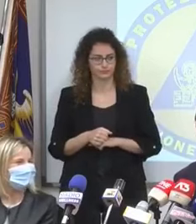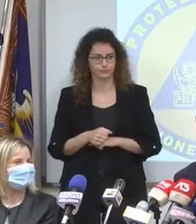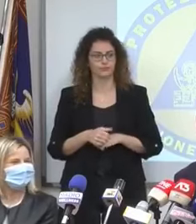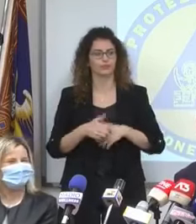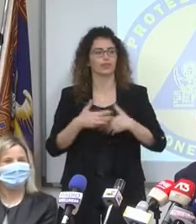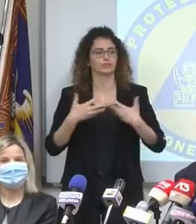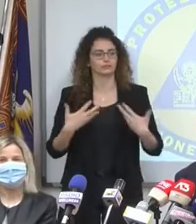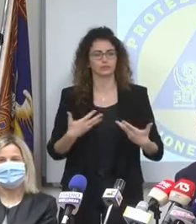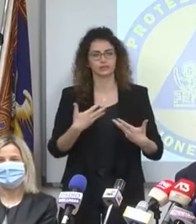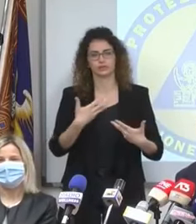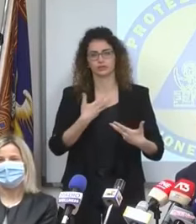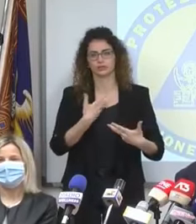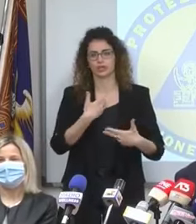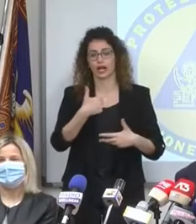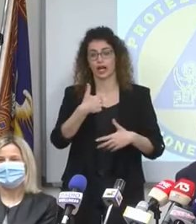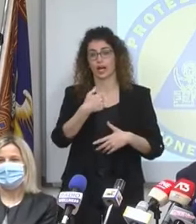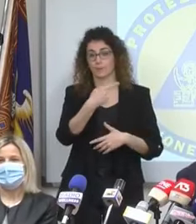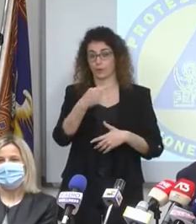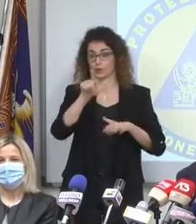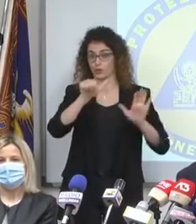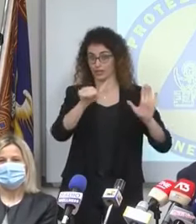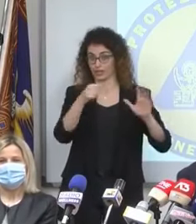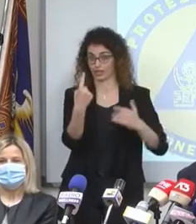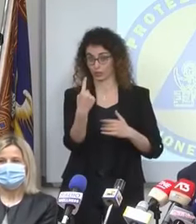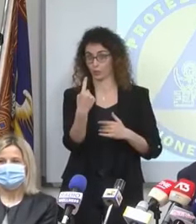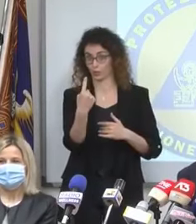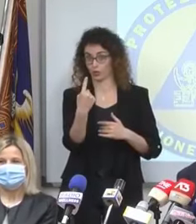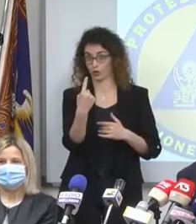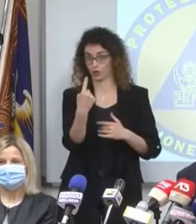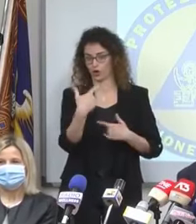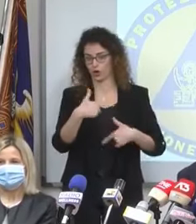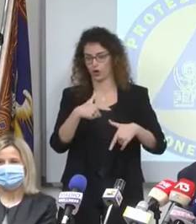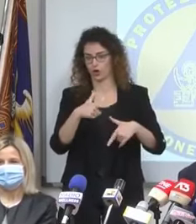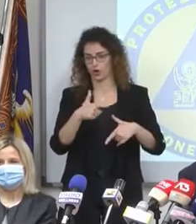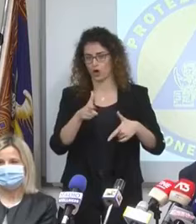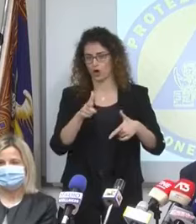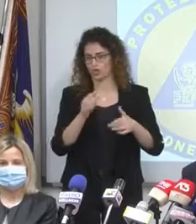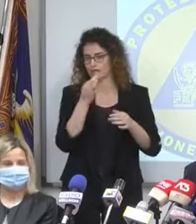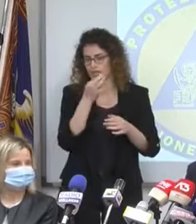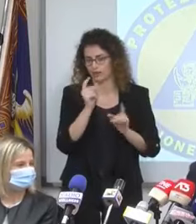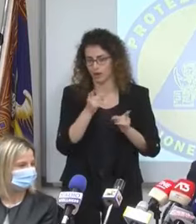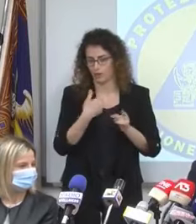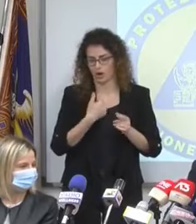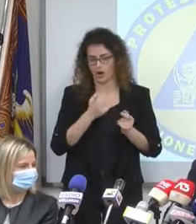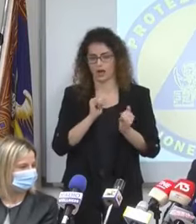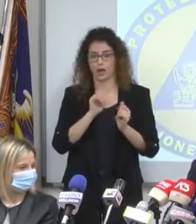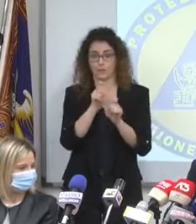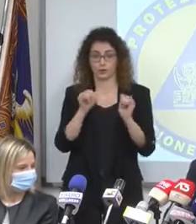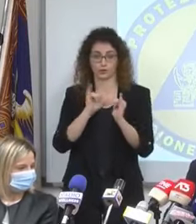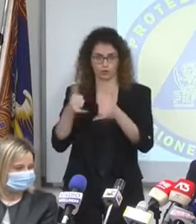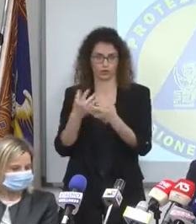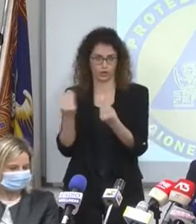se si va a un saldo di 61, quindi abbiamo avuto ovviamente più dimissioni degli ingressi.